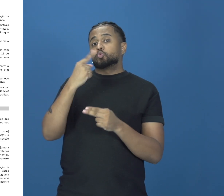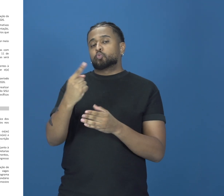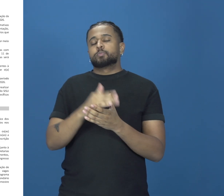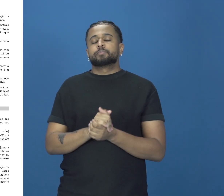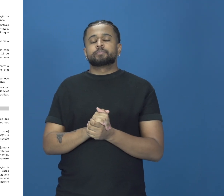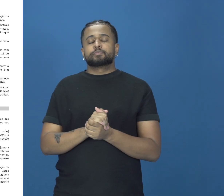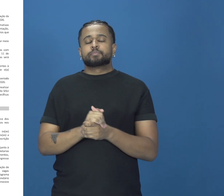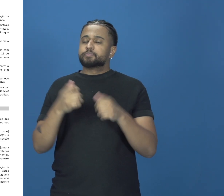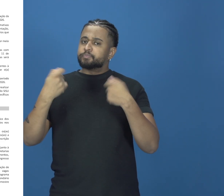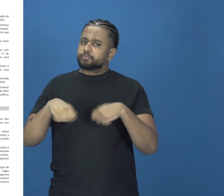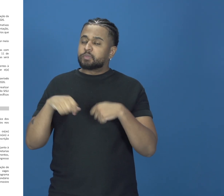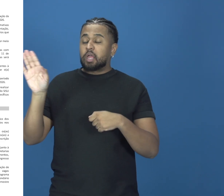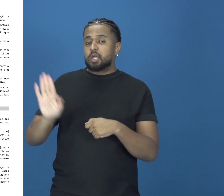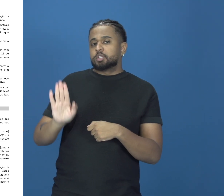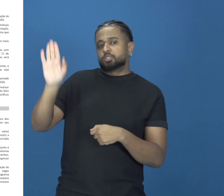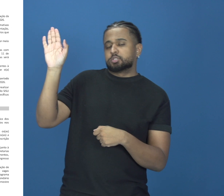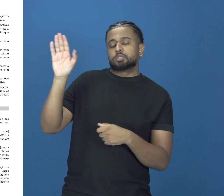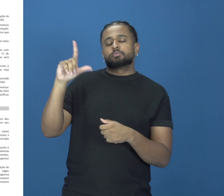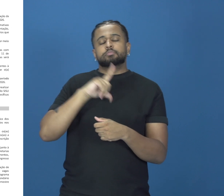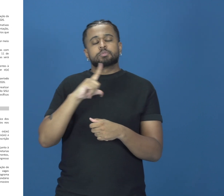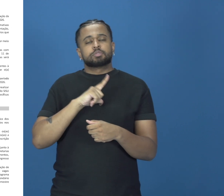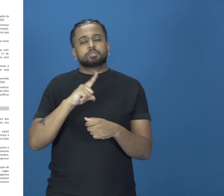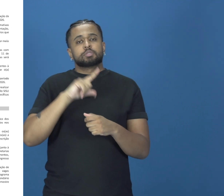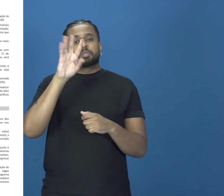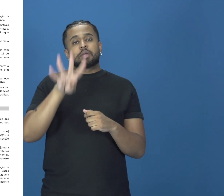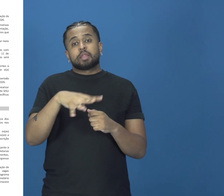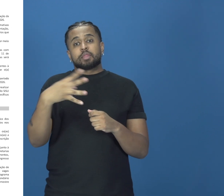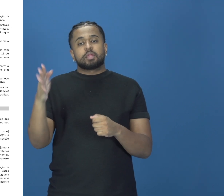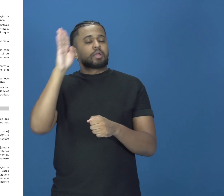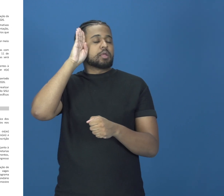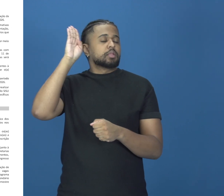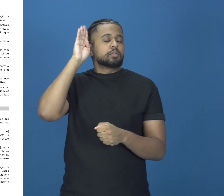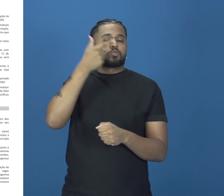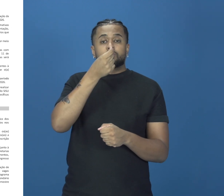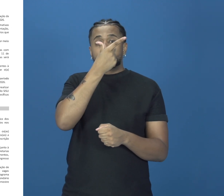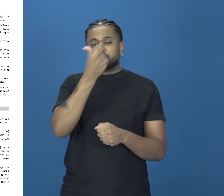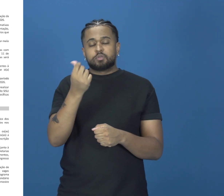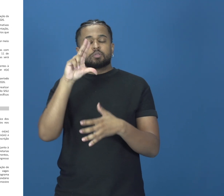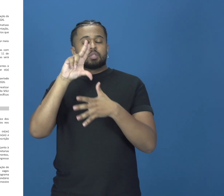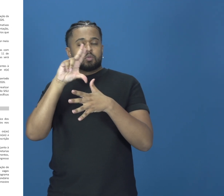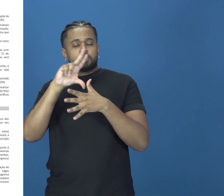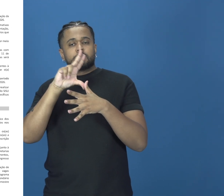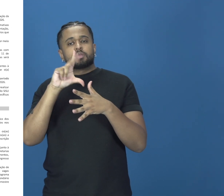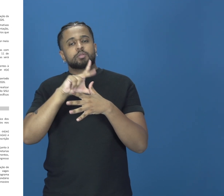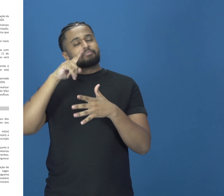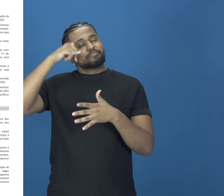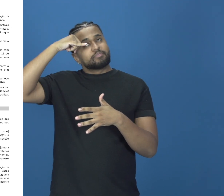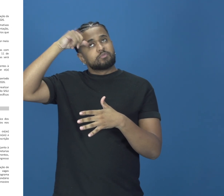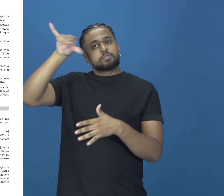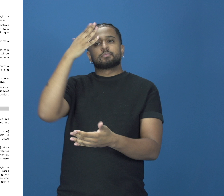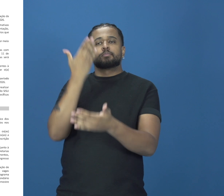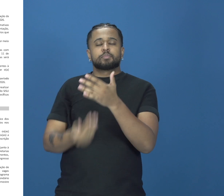1, devendo os candidatos atentar-se ao calendário acadêmico 2026 da UNILA, a fim de evitar perdas